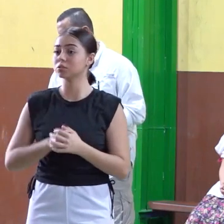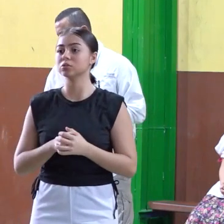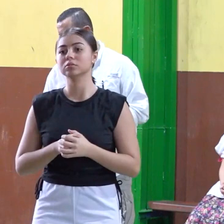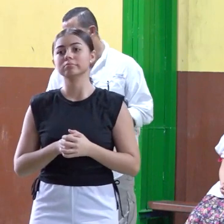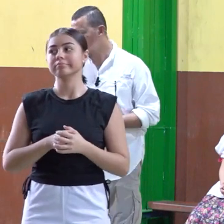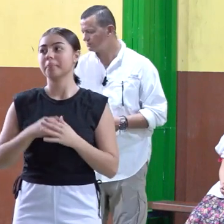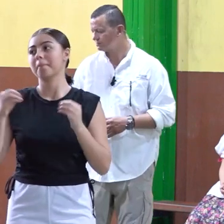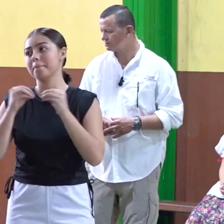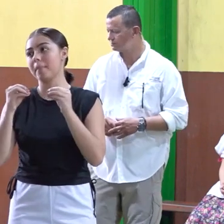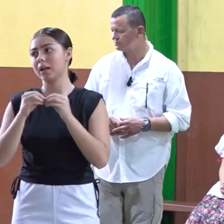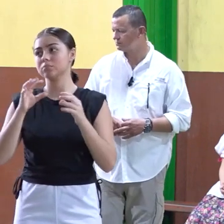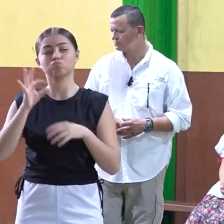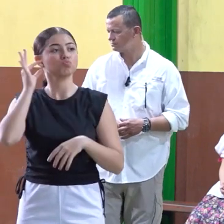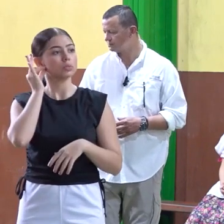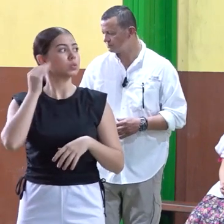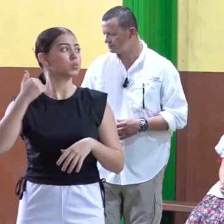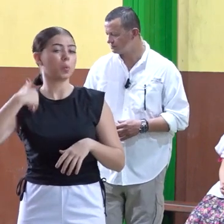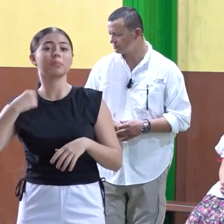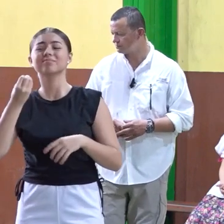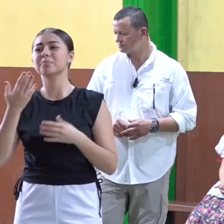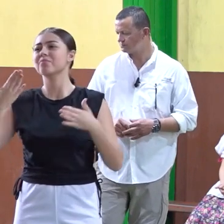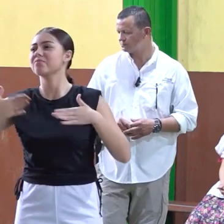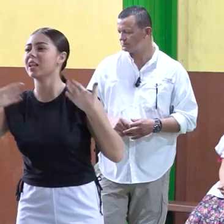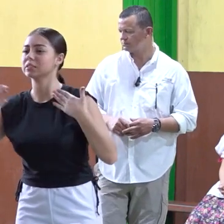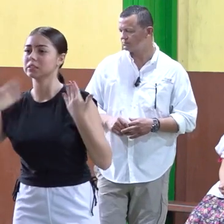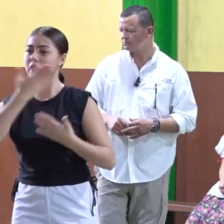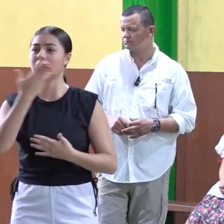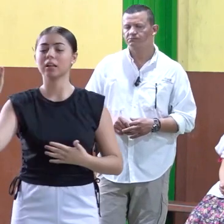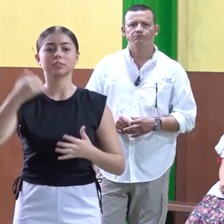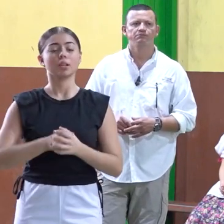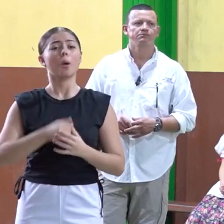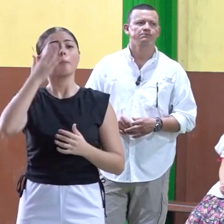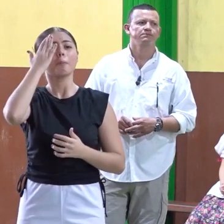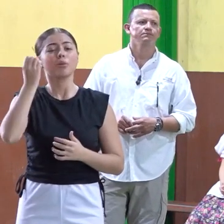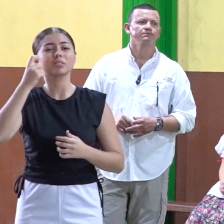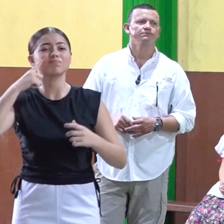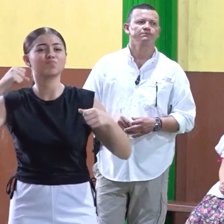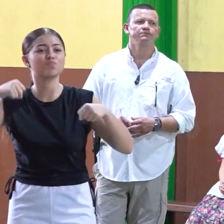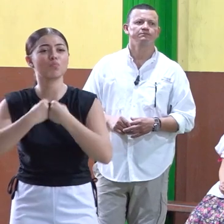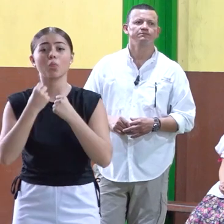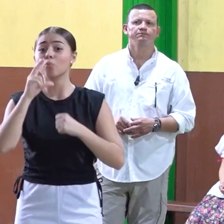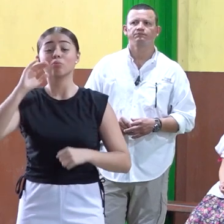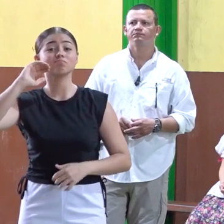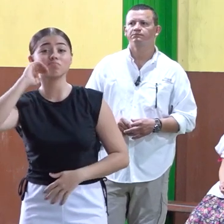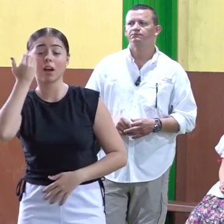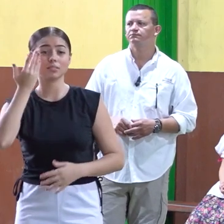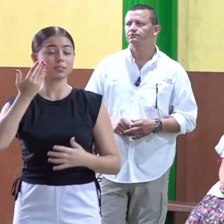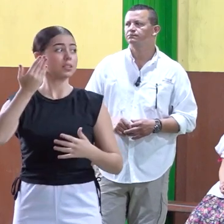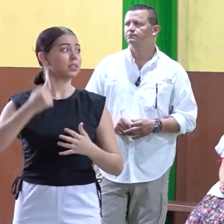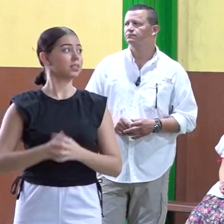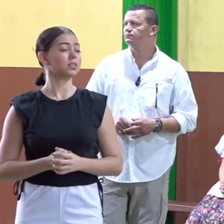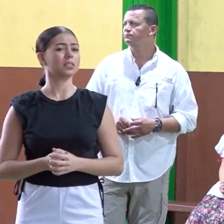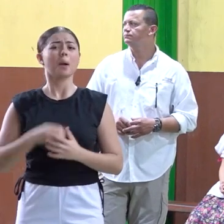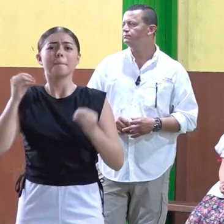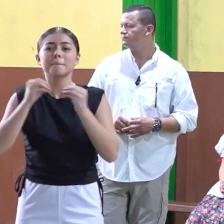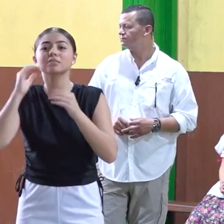son muchachas y muchachos, los felicito. Porque asumir un reto así no es fácil.